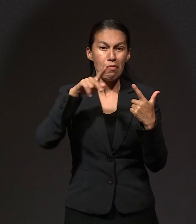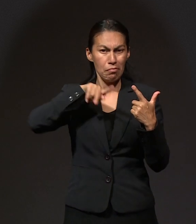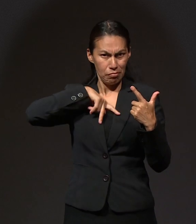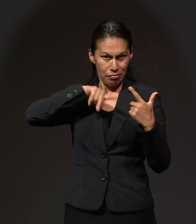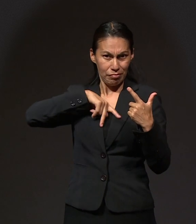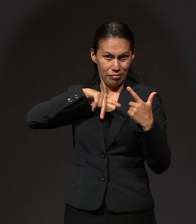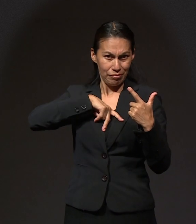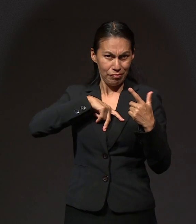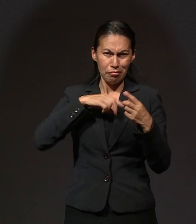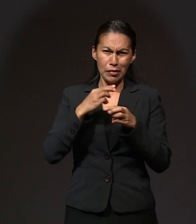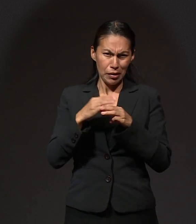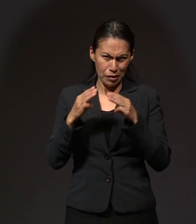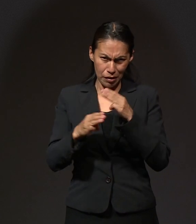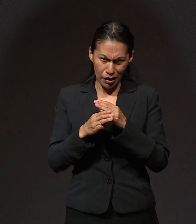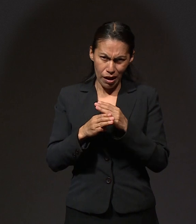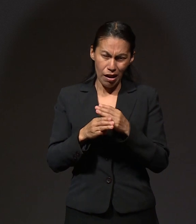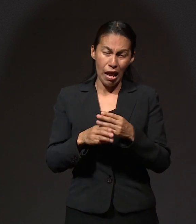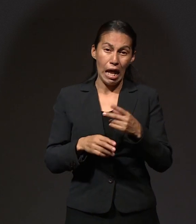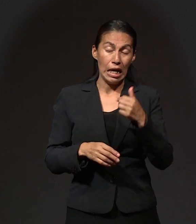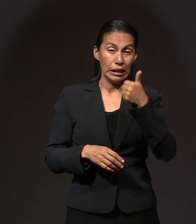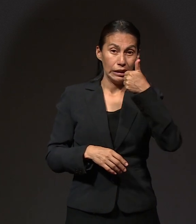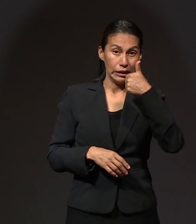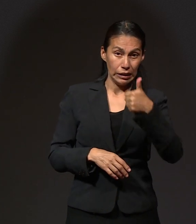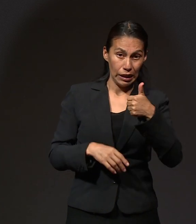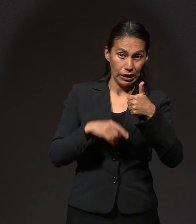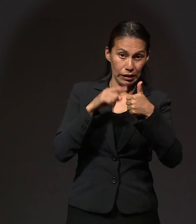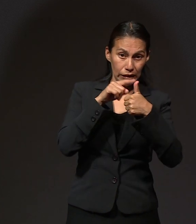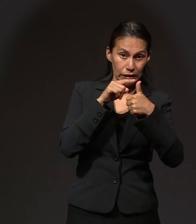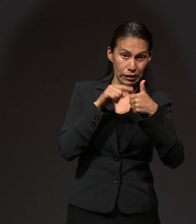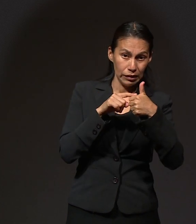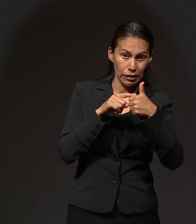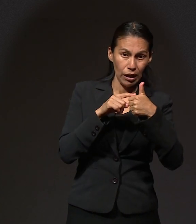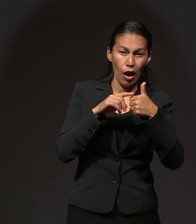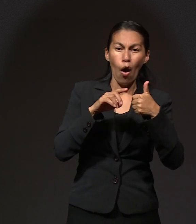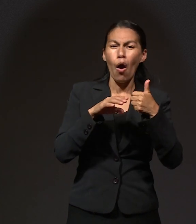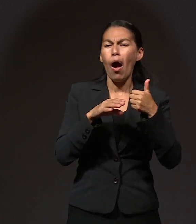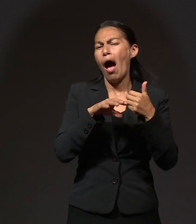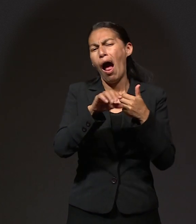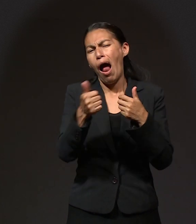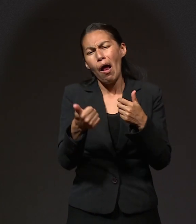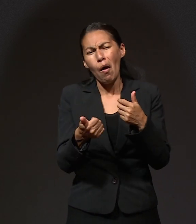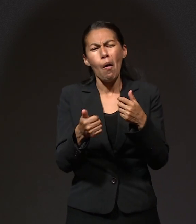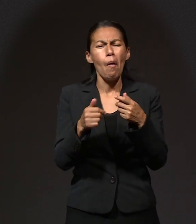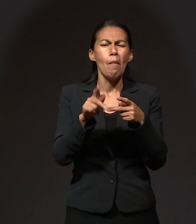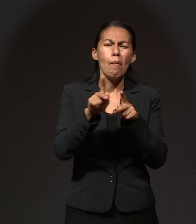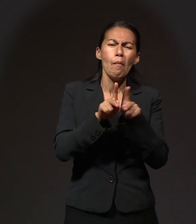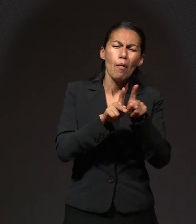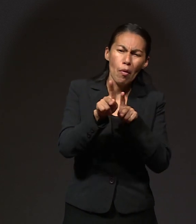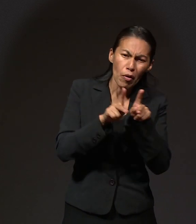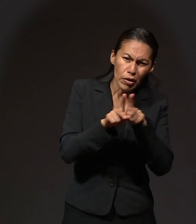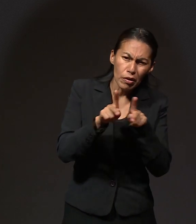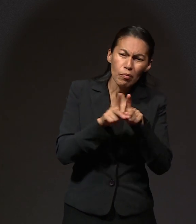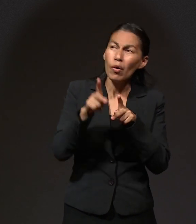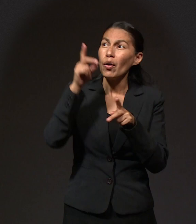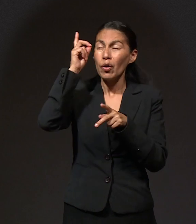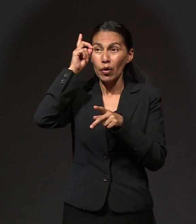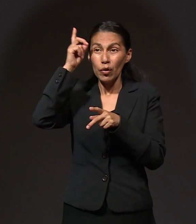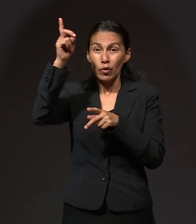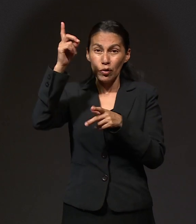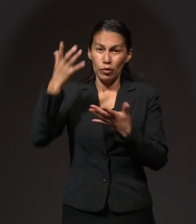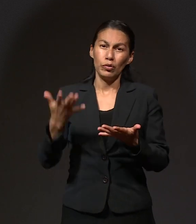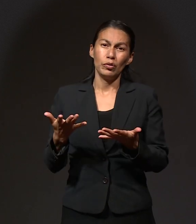aspectos nuestros materiales. Y las demás tienen que ver con aspectos, con nuestro prójimo, con Dios.